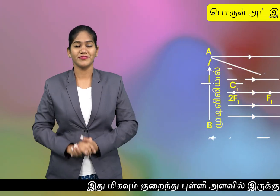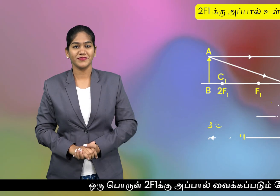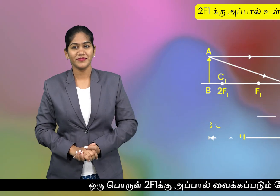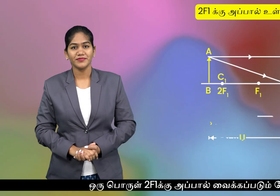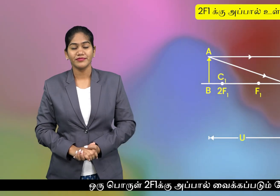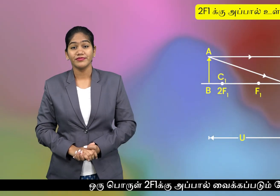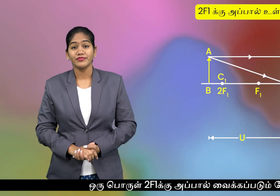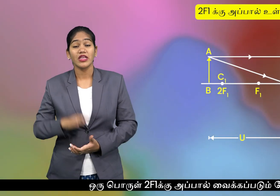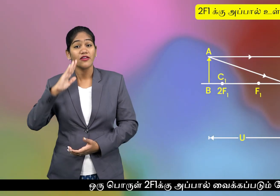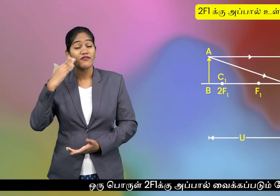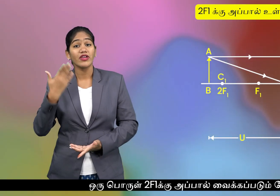ஒரு பொருள்